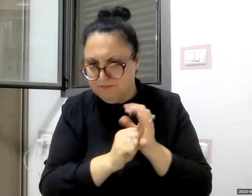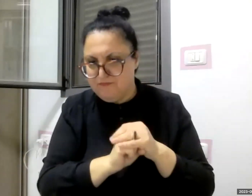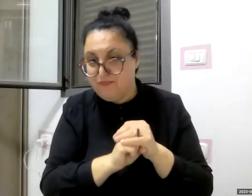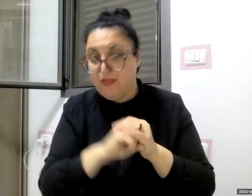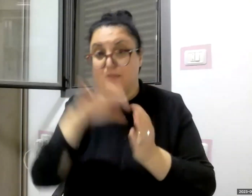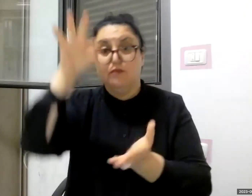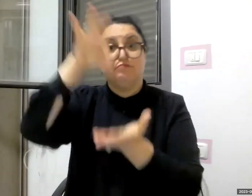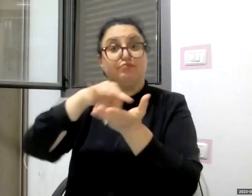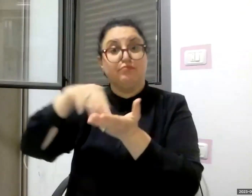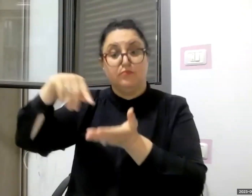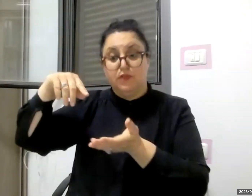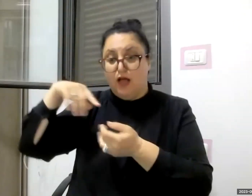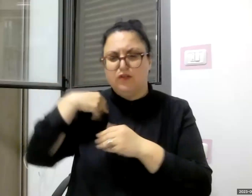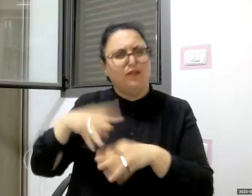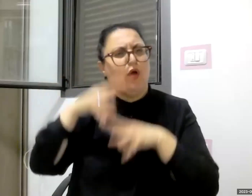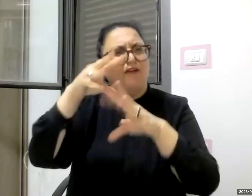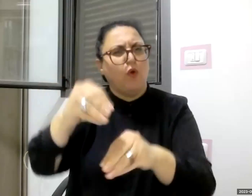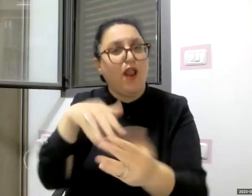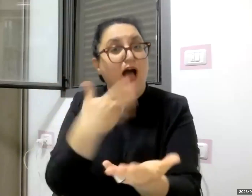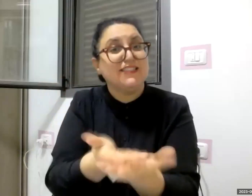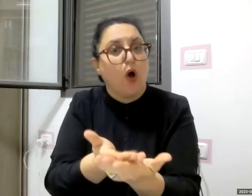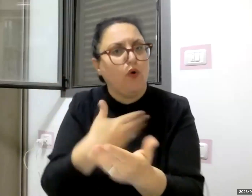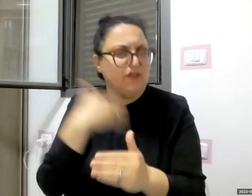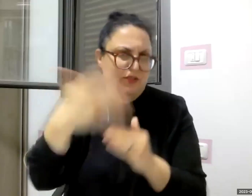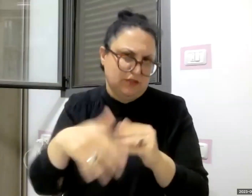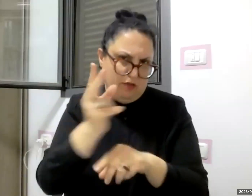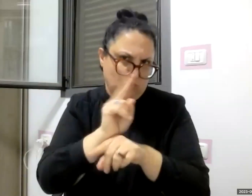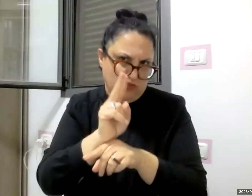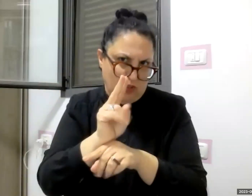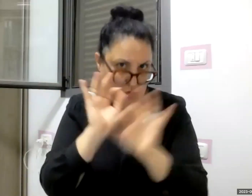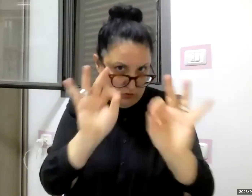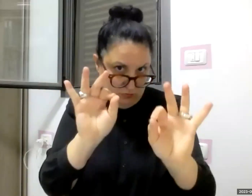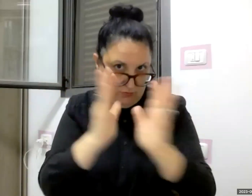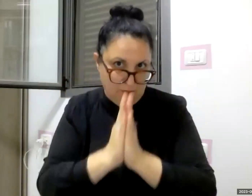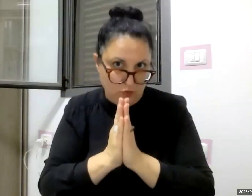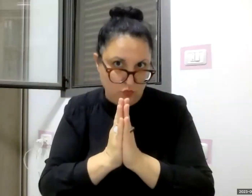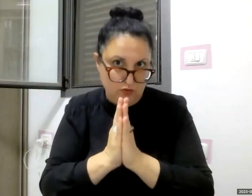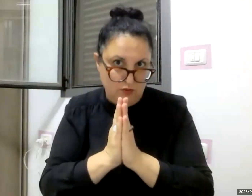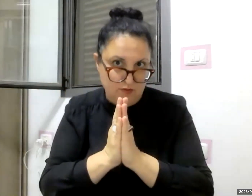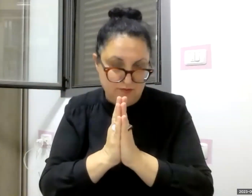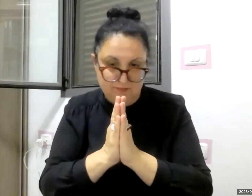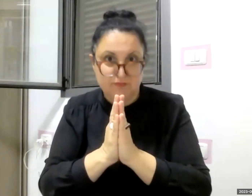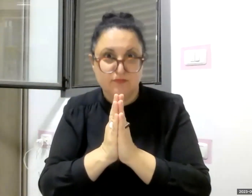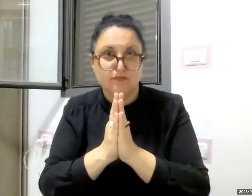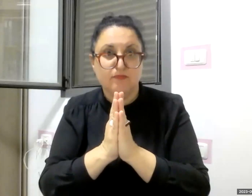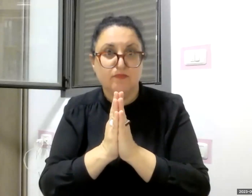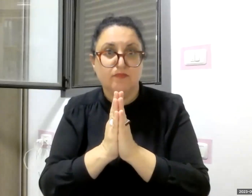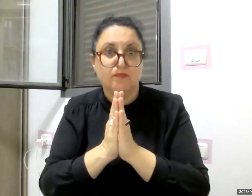והיא כללה גם את בני המשפחה של הסטודנטים החרשים אני רוצה לעבור רק לחלק השלישי להצאות